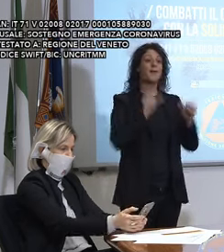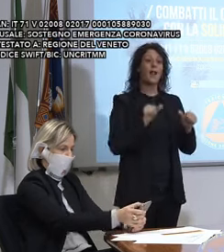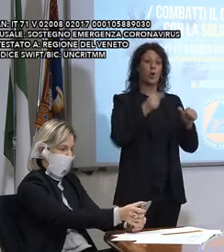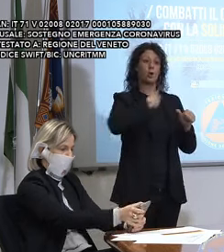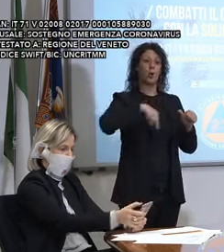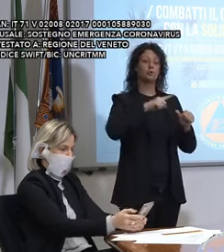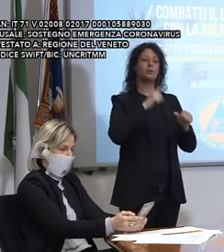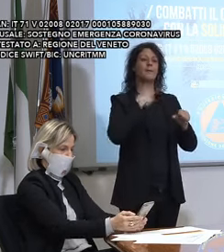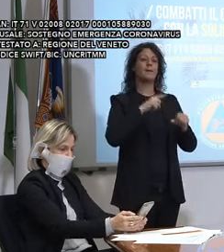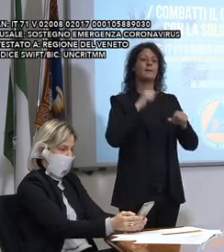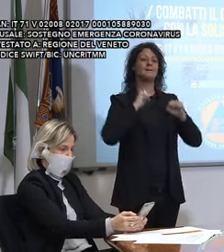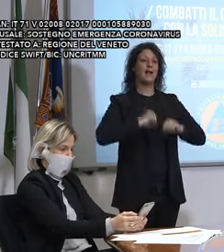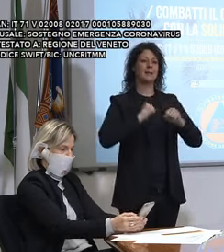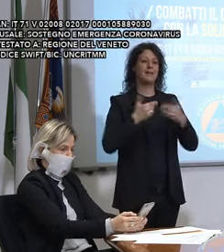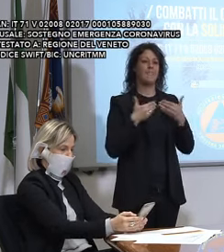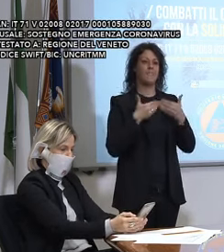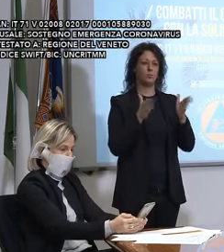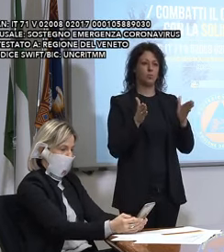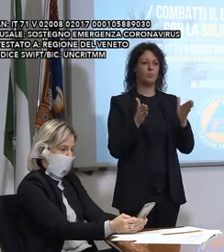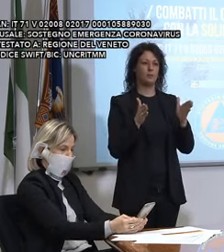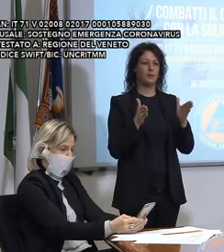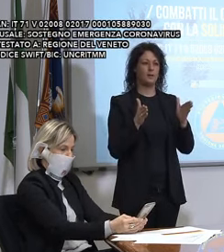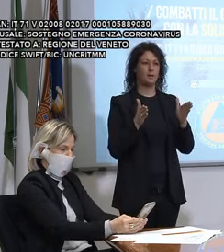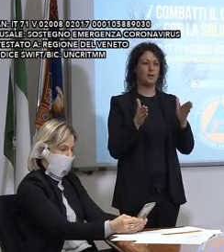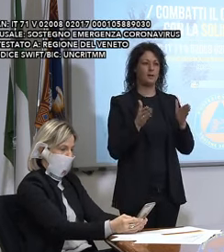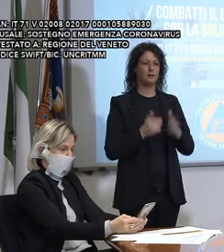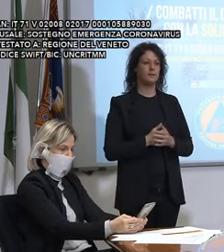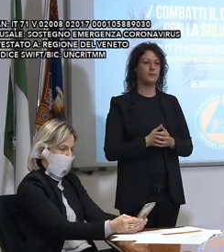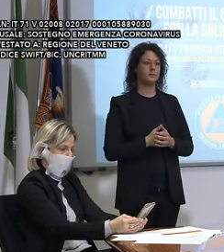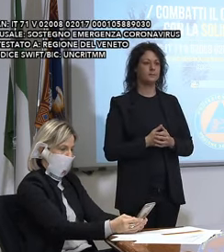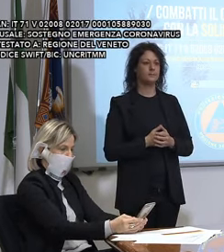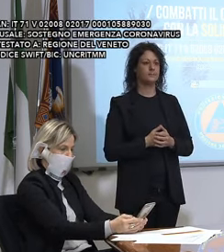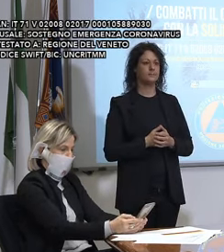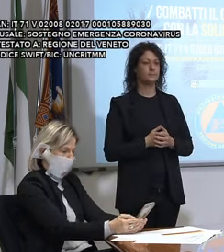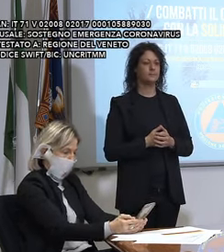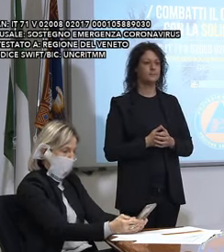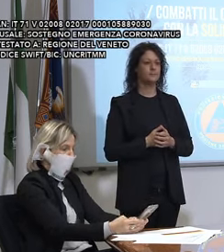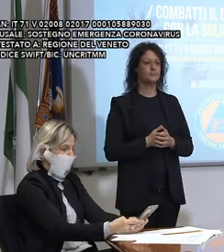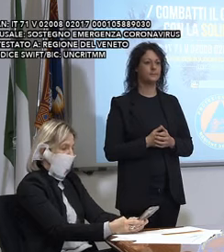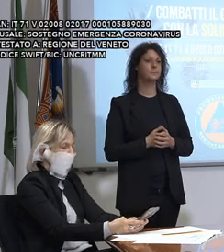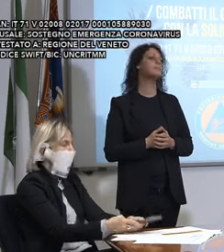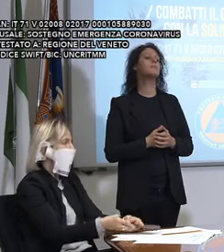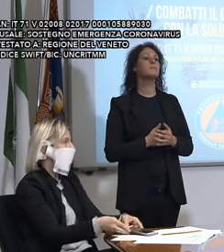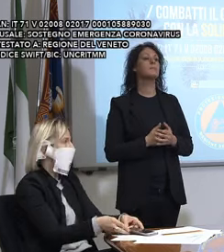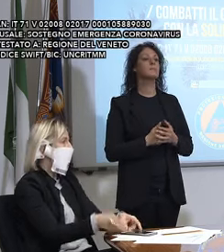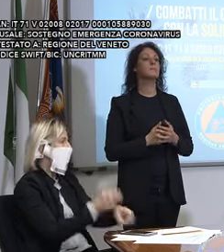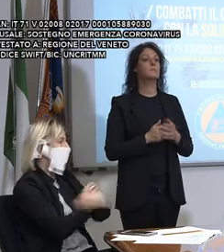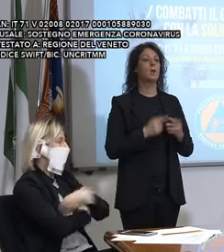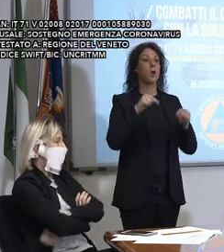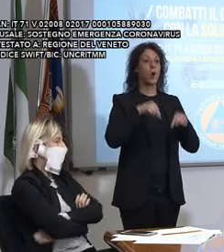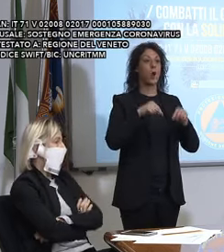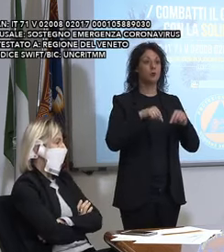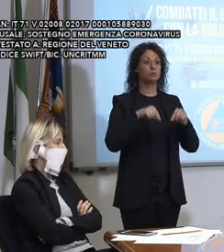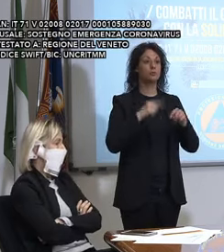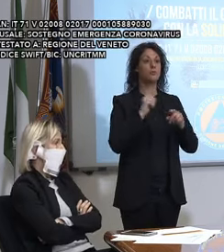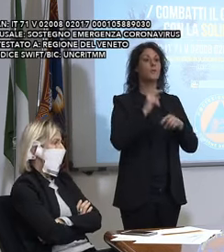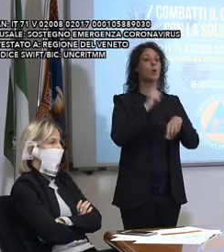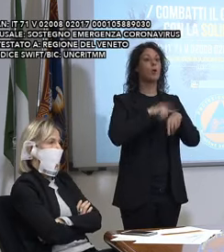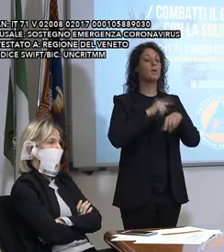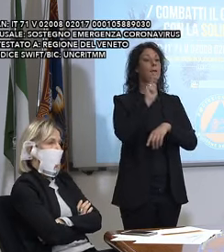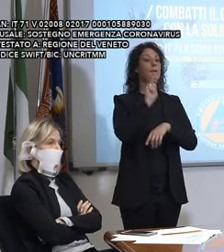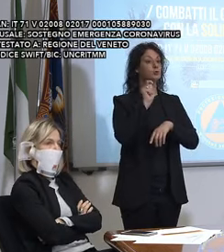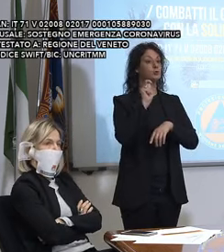serie di regole, fra l'altro oggi a mezzogiorno sono scadute anche, è scaduto il termine per la presentazione delle osservazioni da parte delle parti sociali